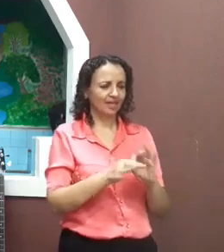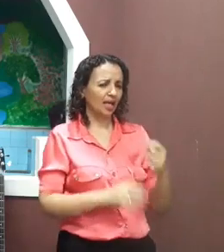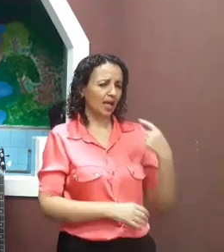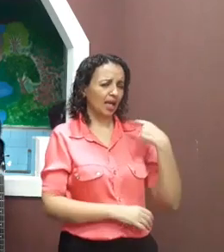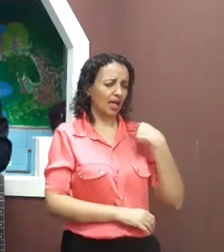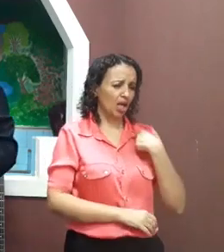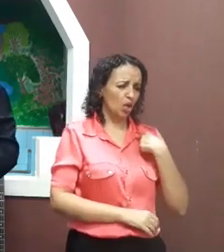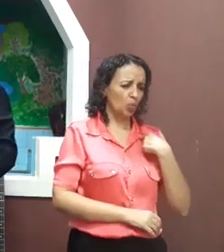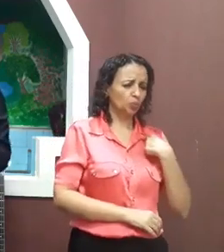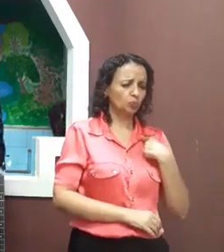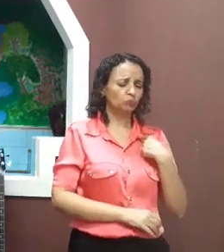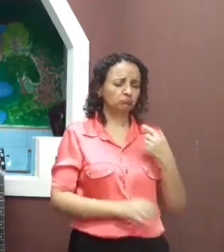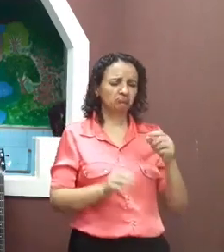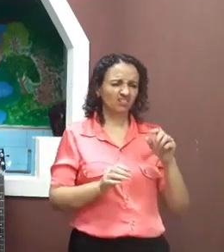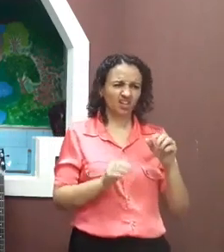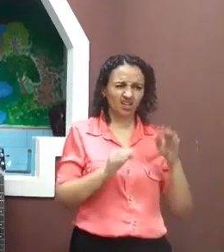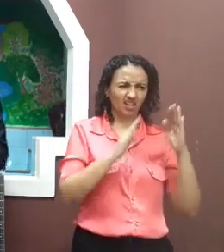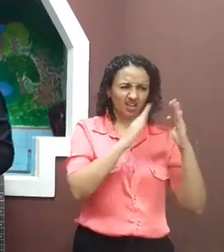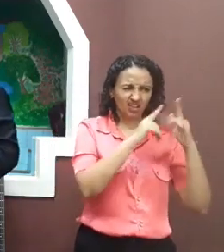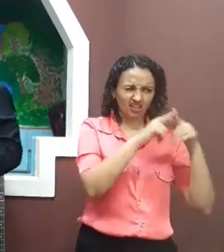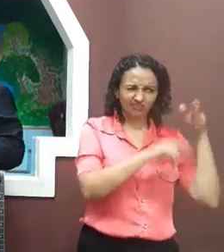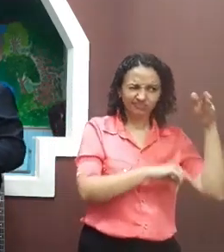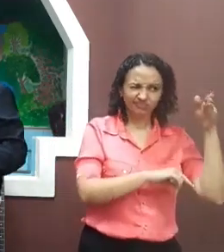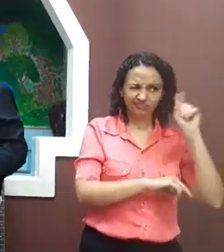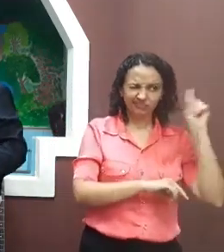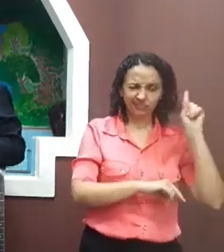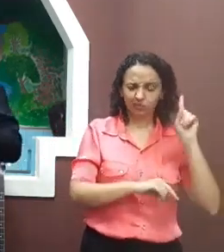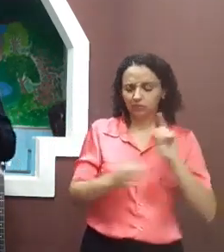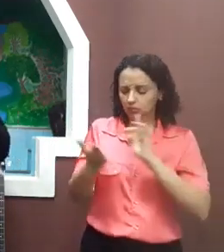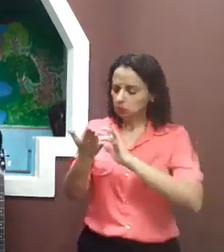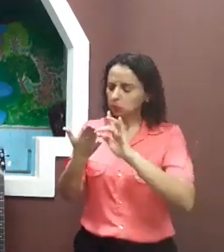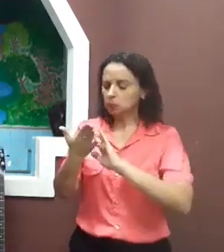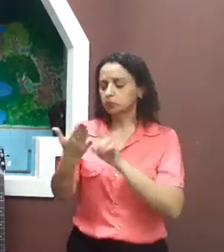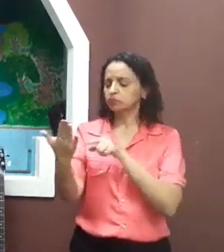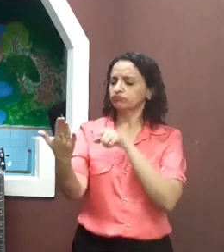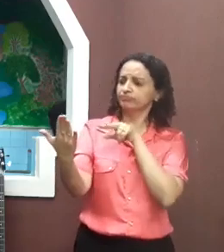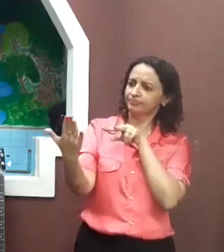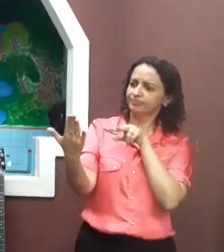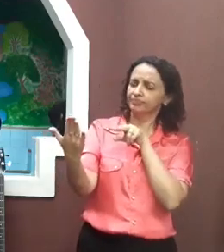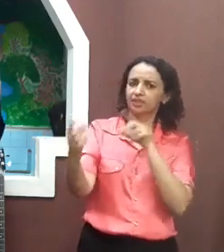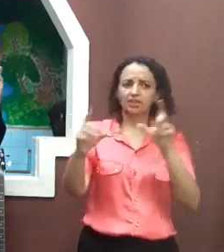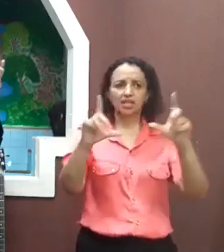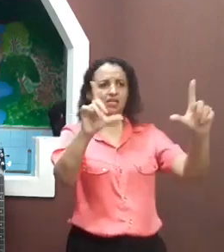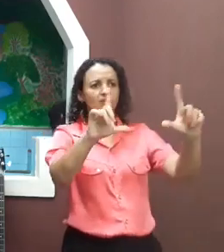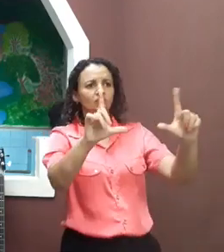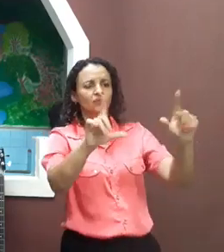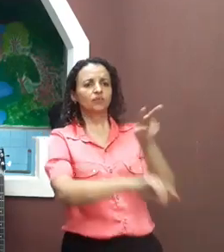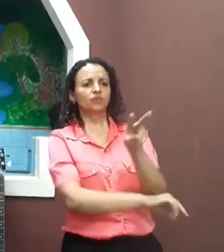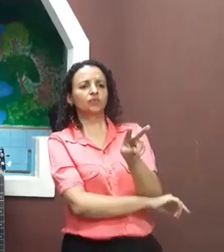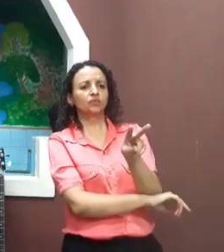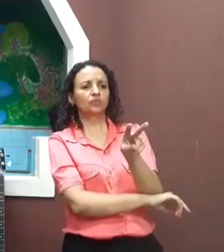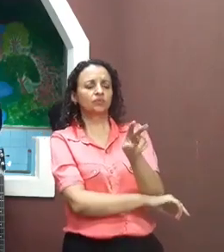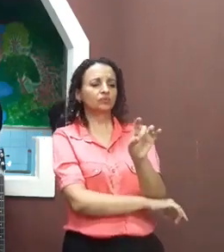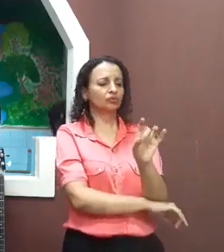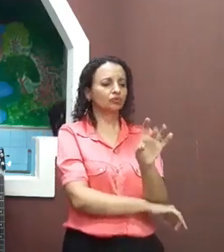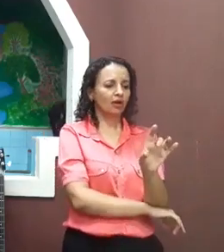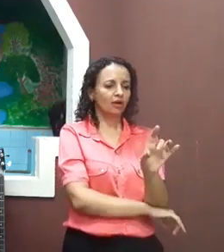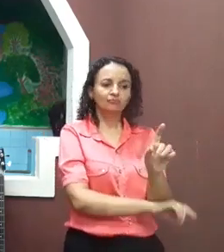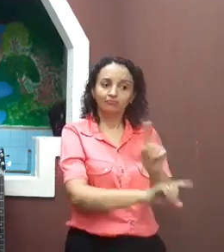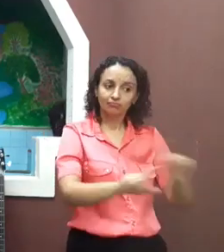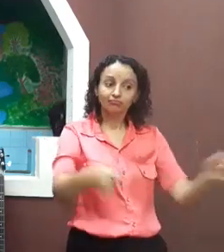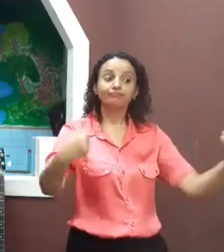culto, eu vejo pela internet, eu assisto pela televisão, estou na minha casa. Mas e o compromisso com o corpo de Deus, com